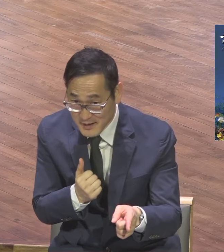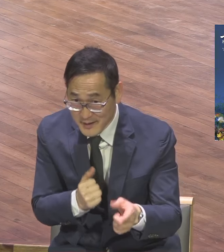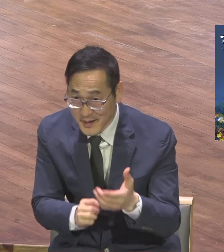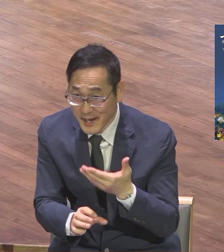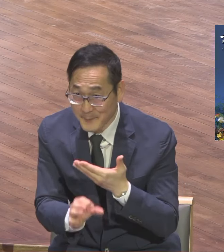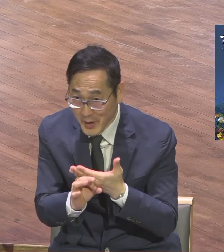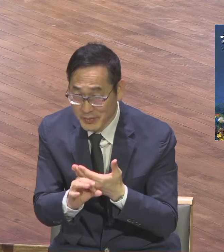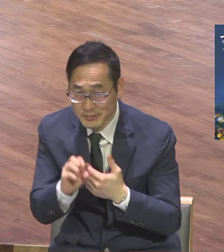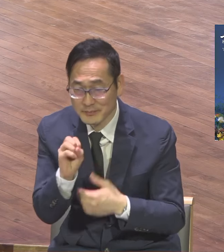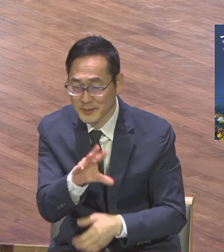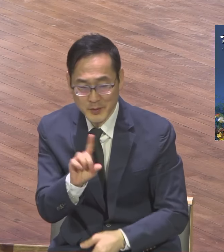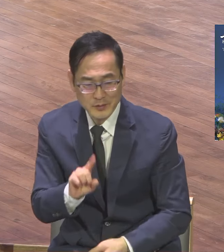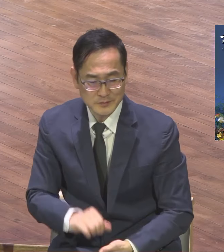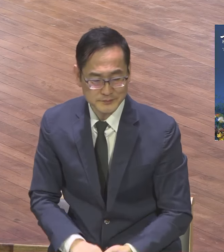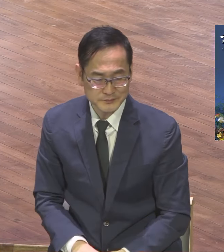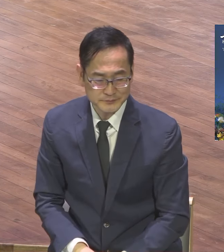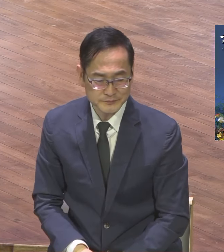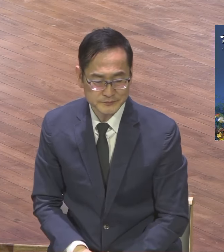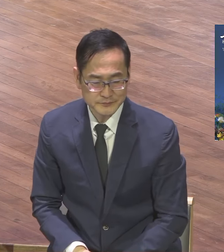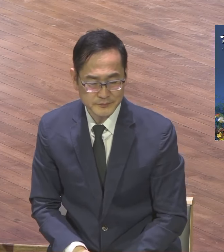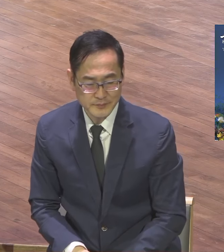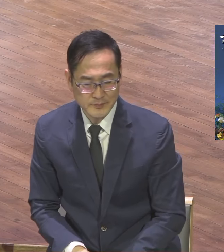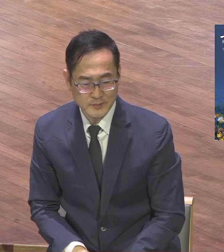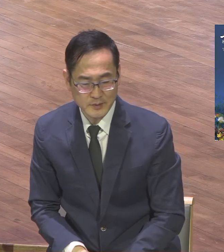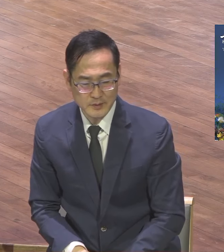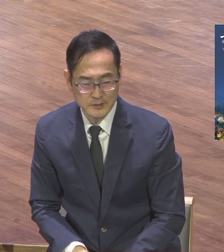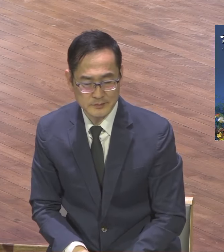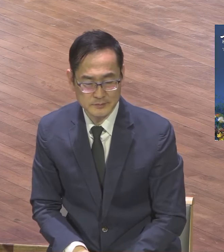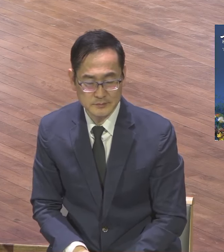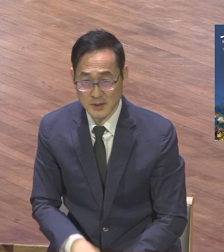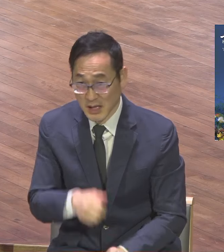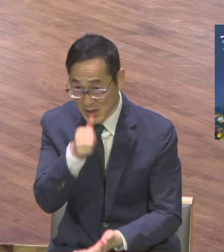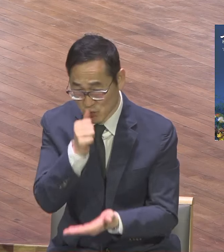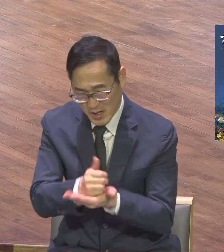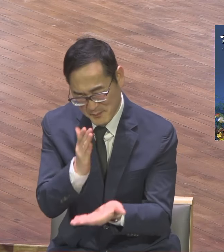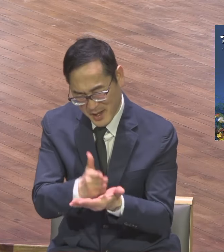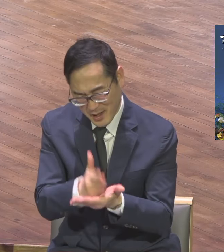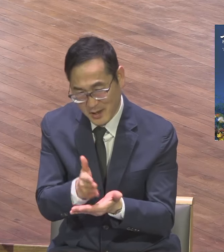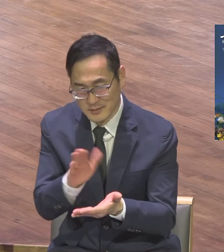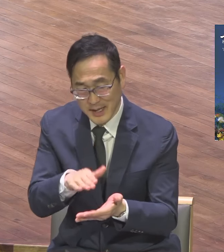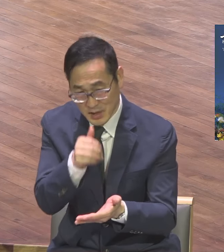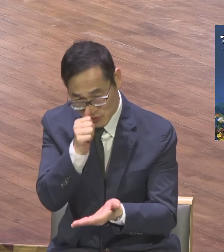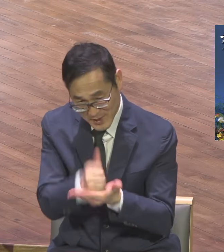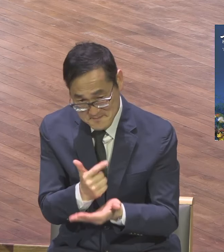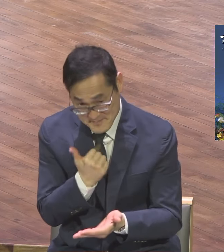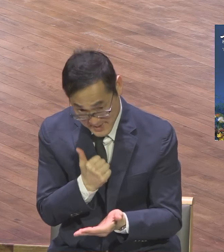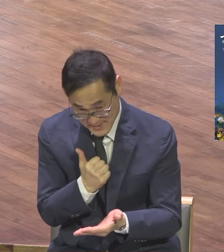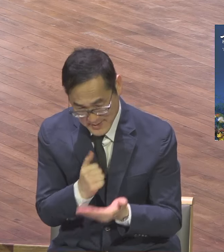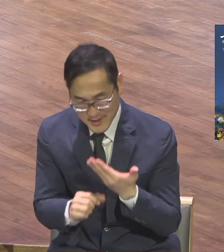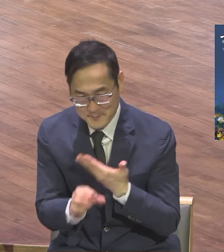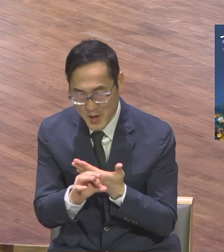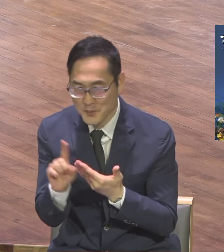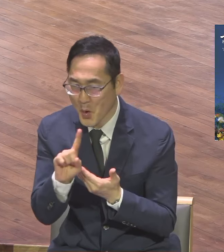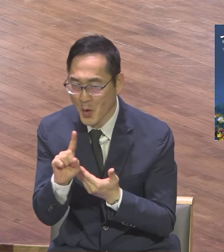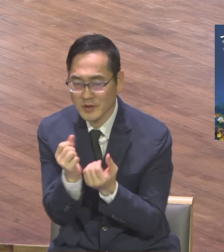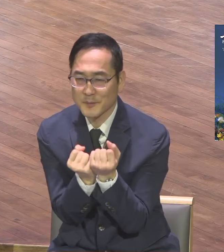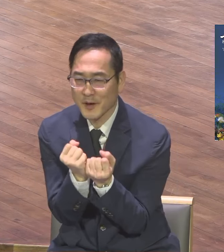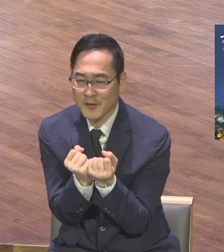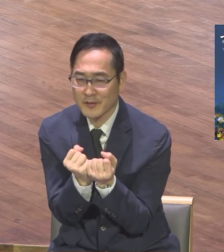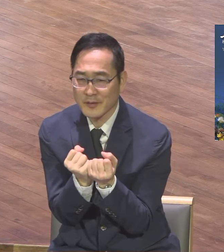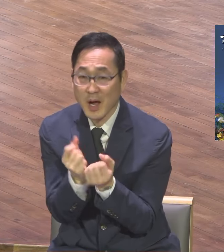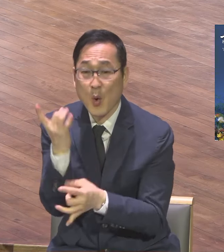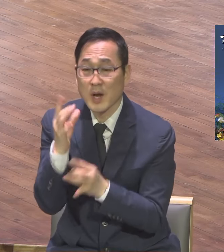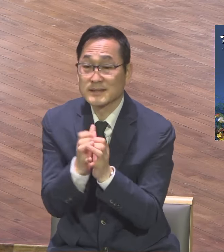바로 말합니다. 이렇게 말한 이유는 사실 인간이란 거는요, 육신의 옷을 입고 사는